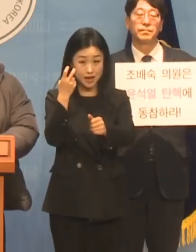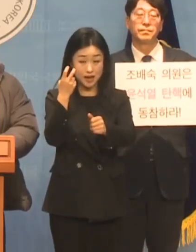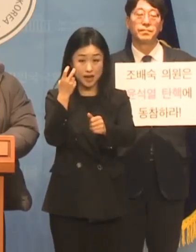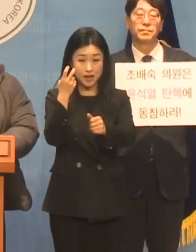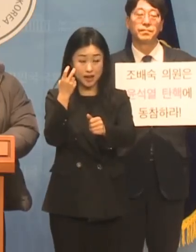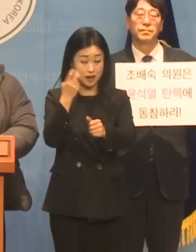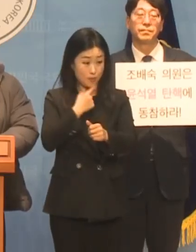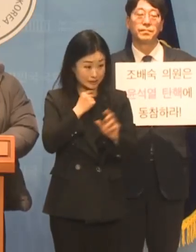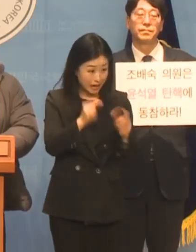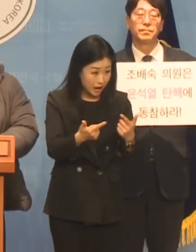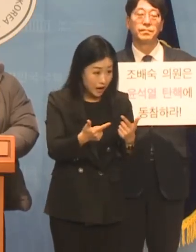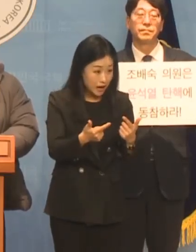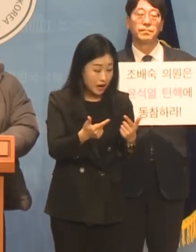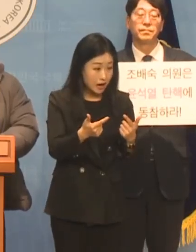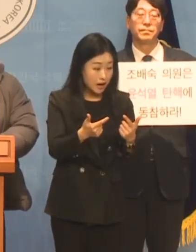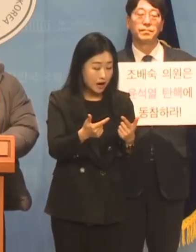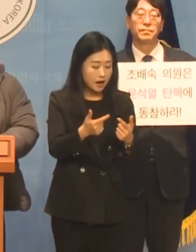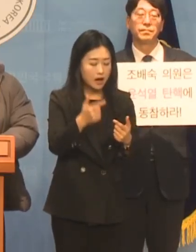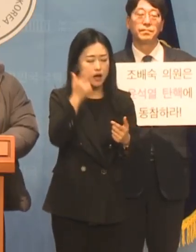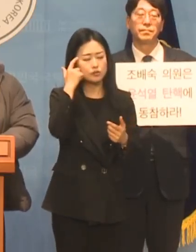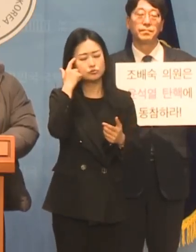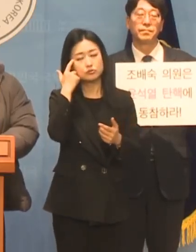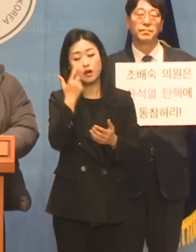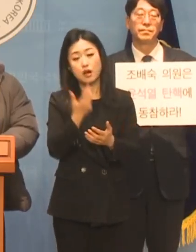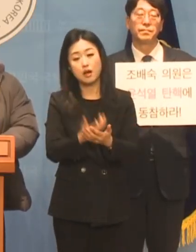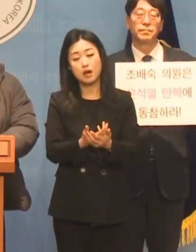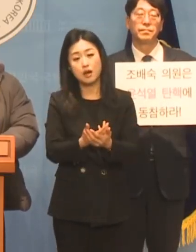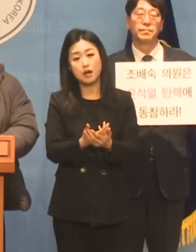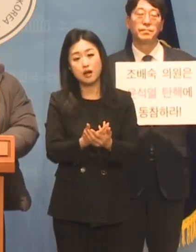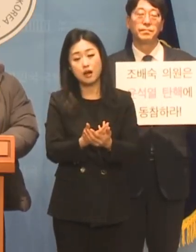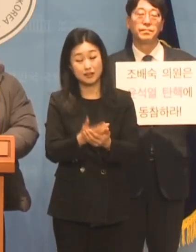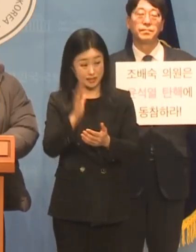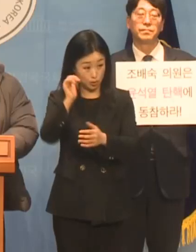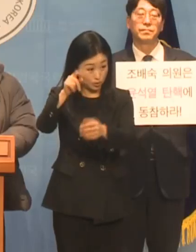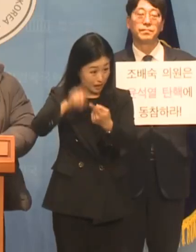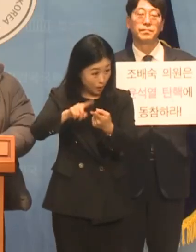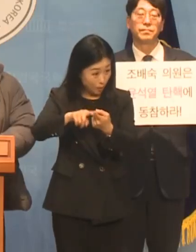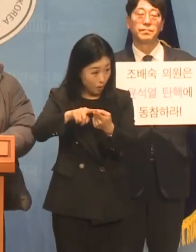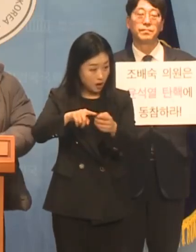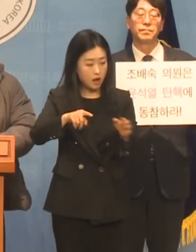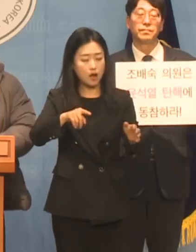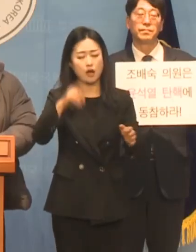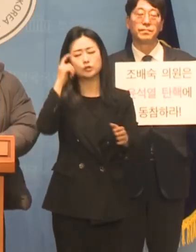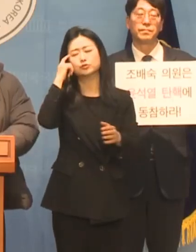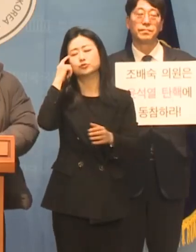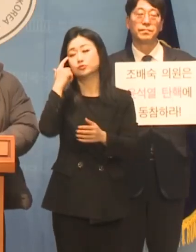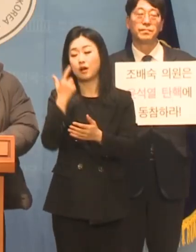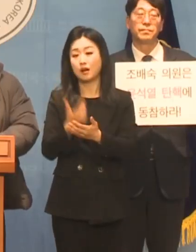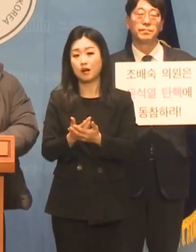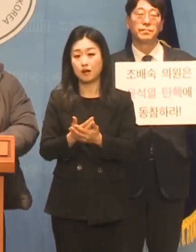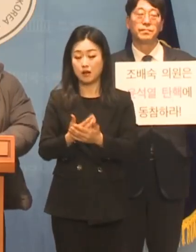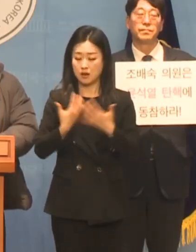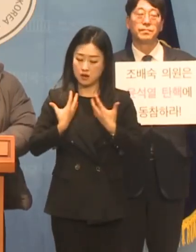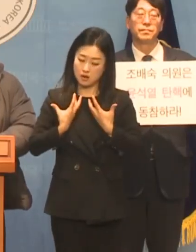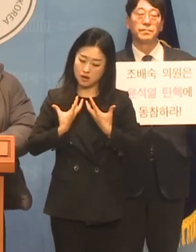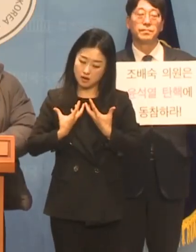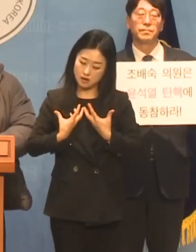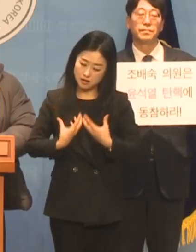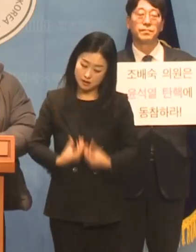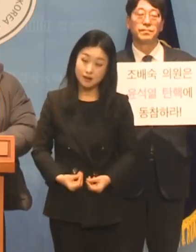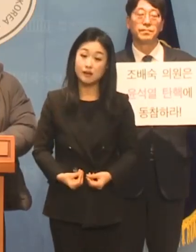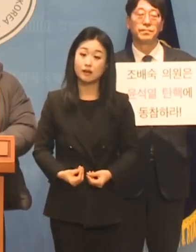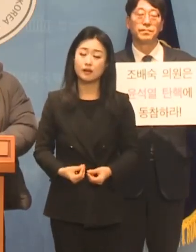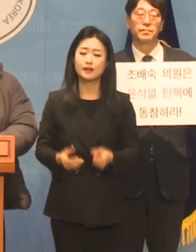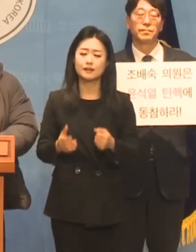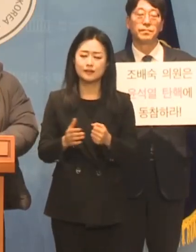찬성에 동참하자고, 지금 우리가 갖고 있는 이런 자긍심과 긍지가 자기감으로 바뀌지 않고